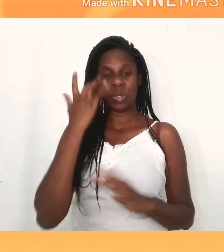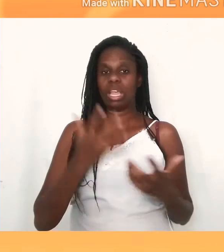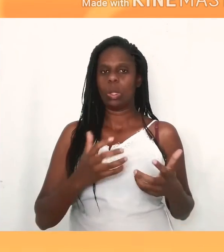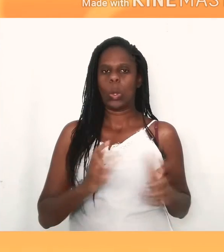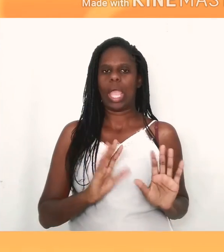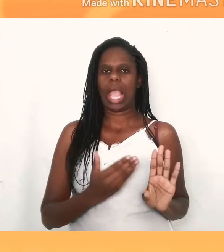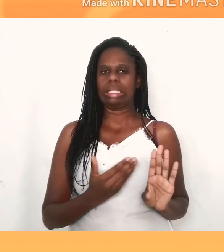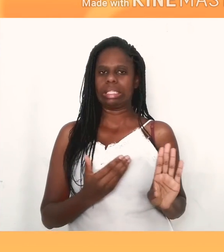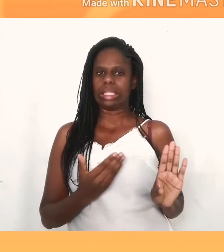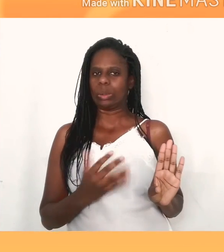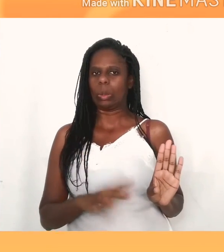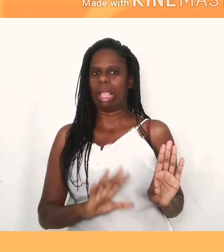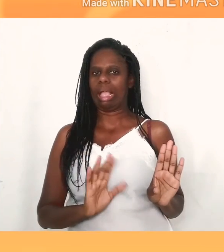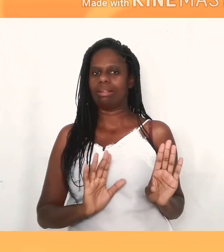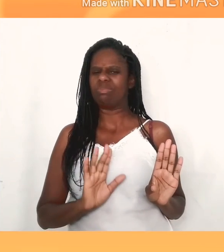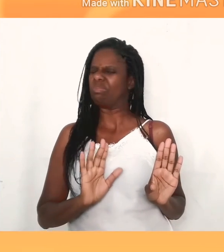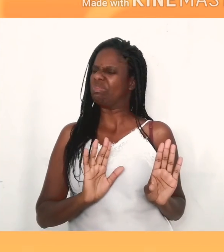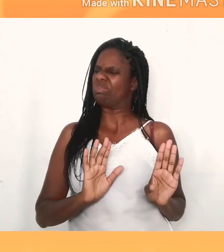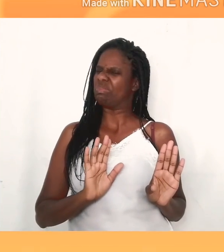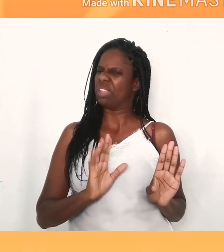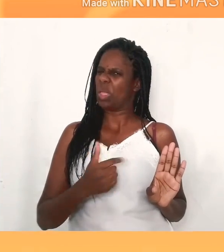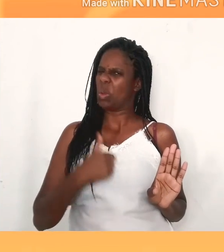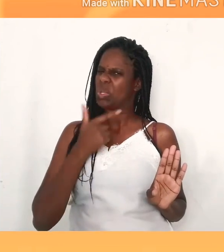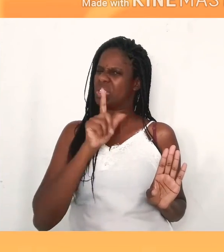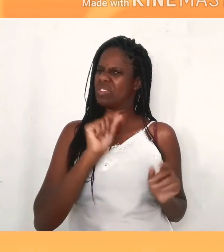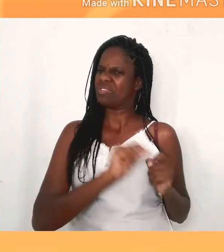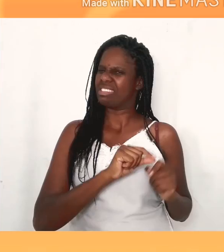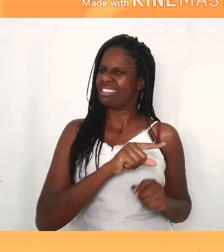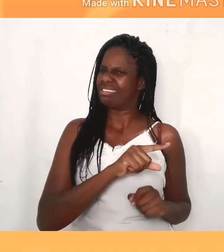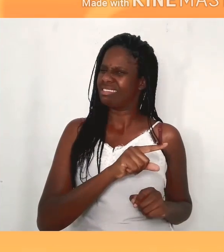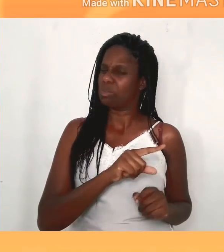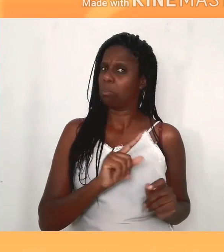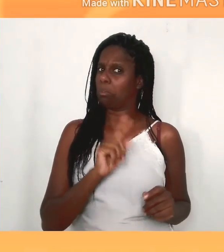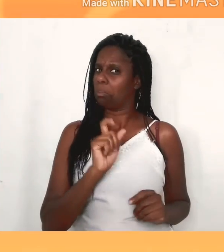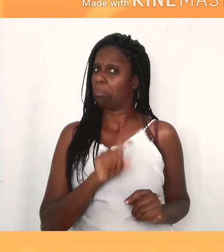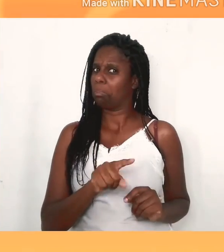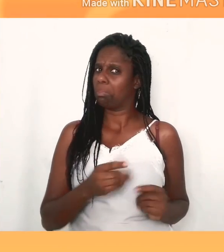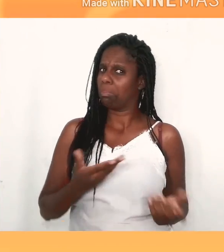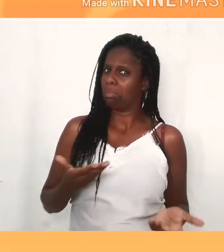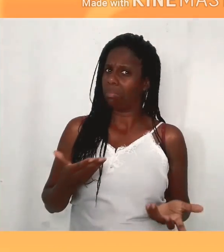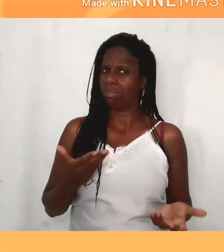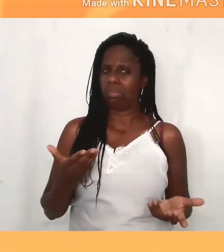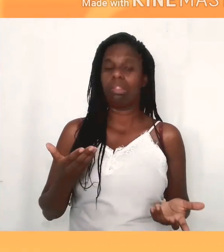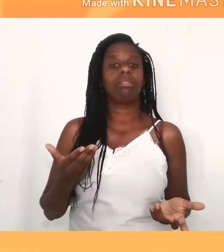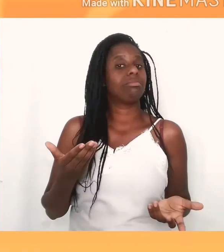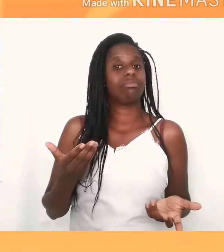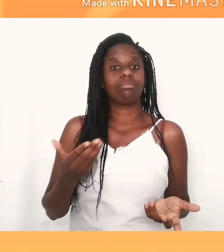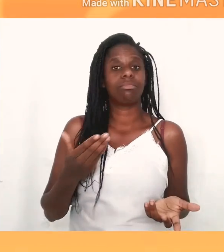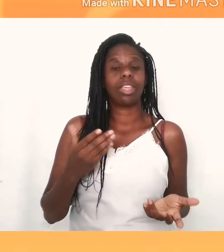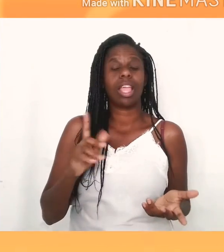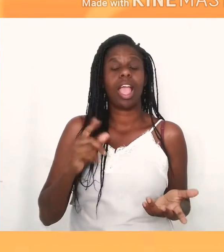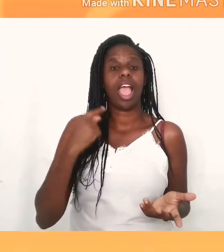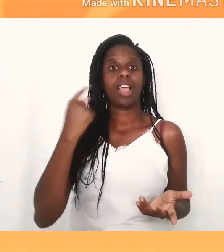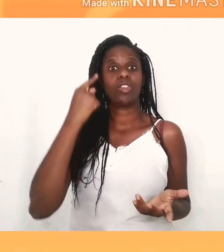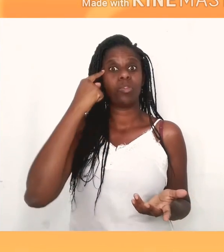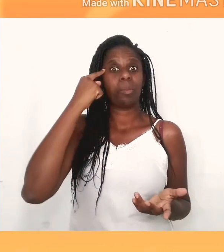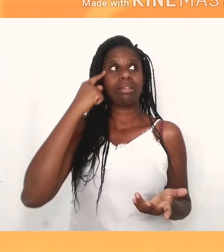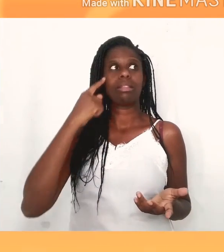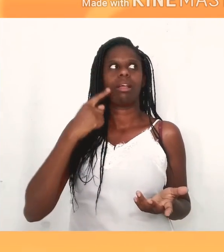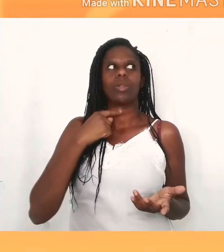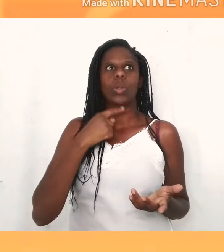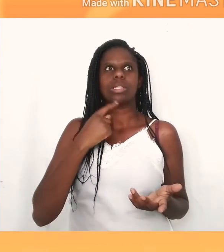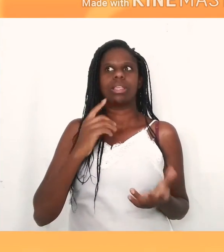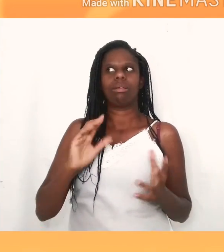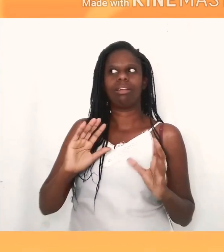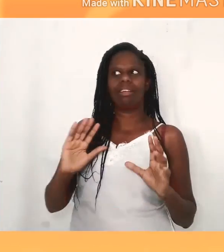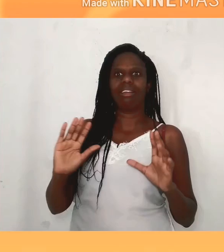acaba isso até distanciando a gente, né? Será que isso é para mim? E gera uma certa insegurança a respeito